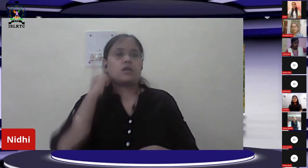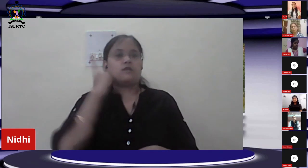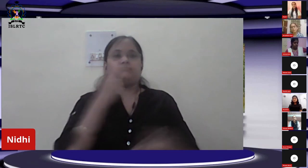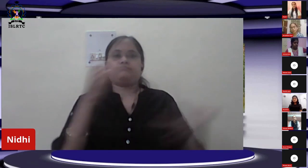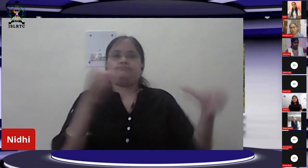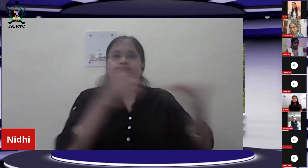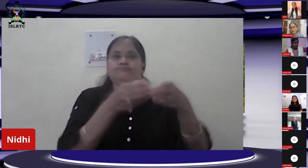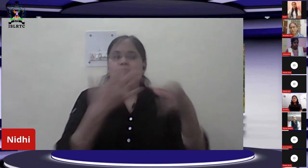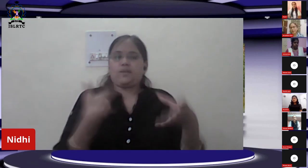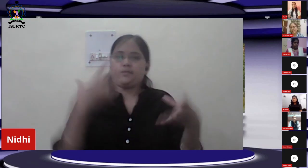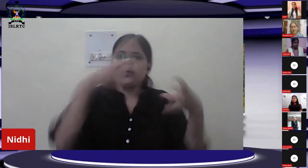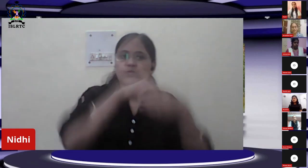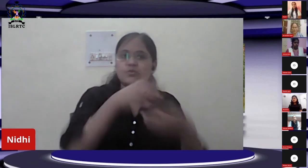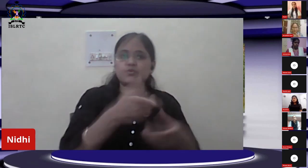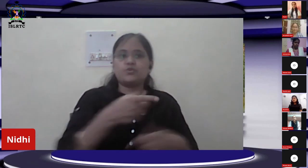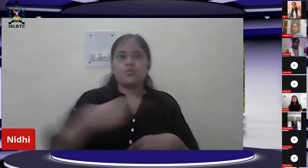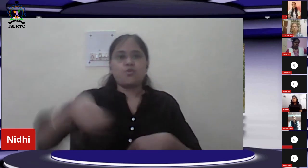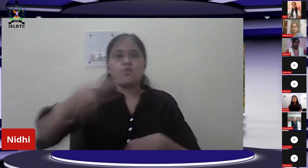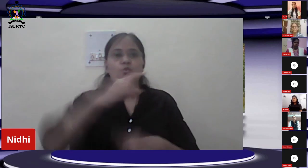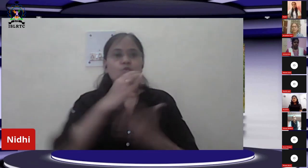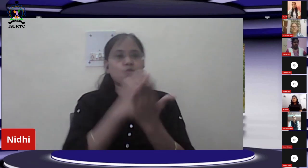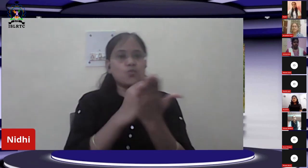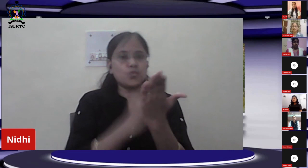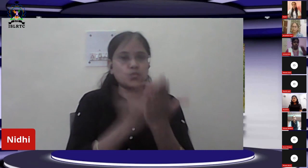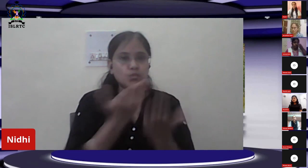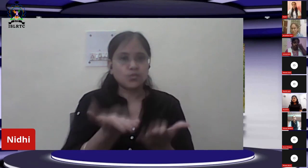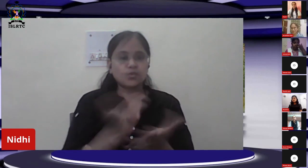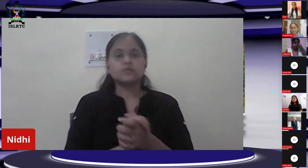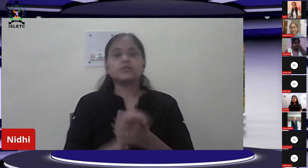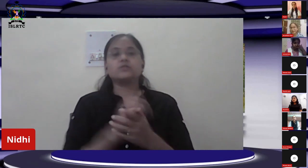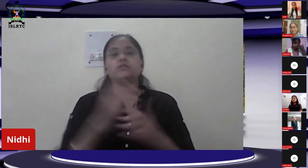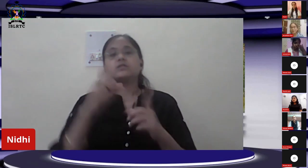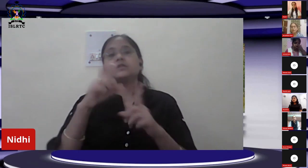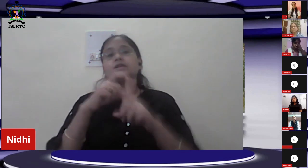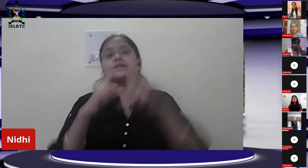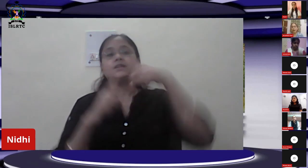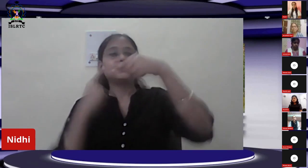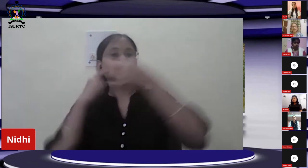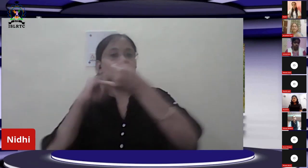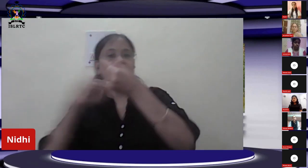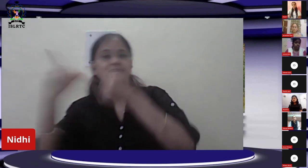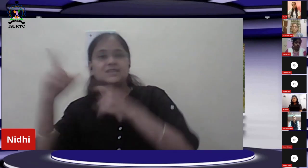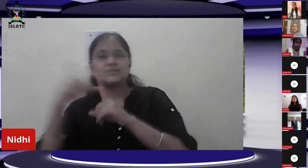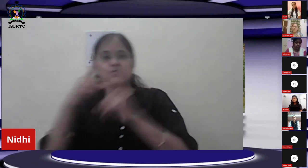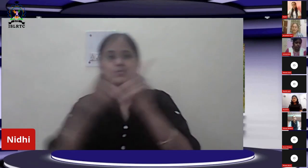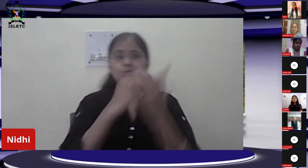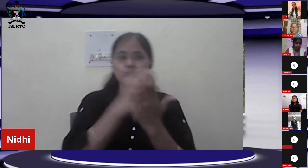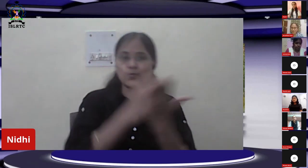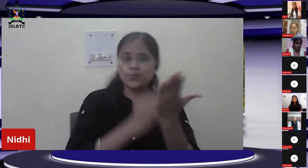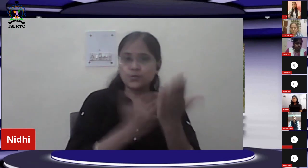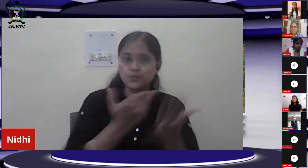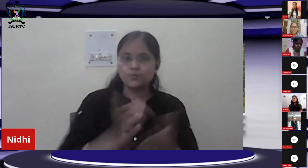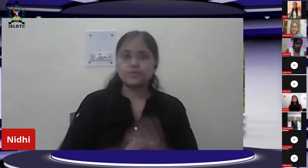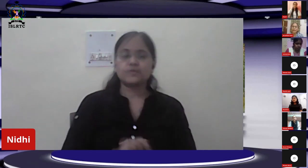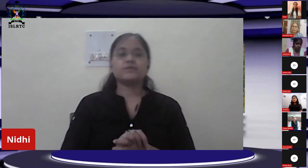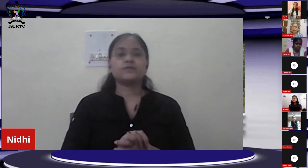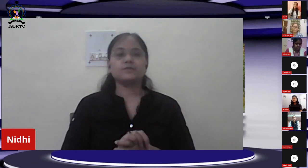आप लोग भी जो कोर्स कर रहे हैं DTISL कोर्स कर रहे हैं डिस्ली कोर्स कर रहे हैं, तो आप भी ये कोर्स करने के बाद